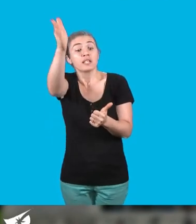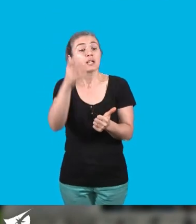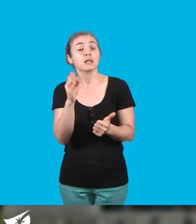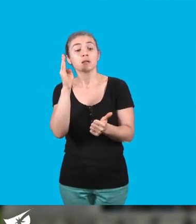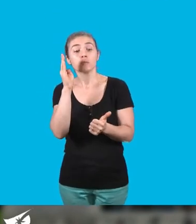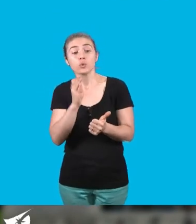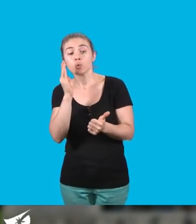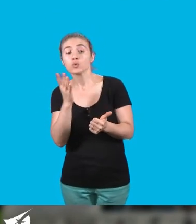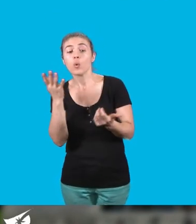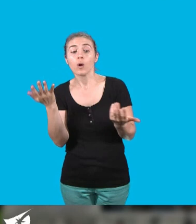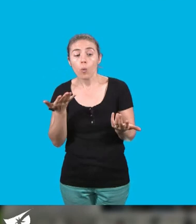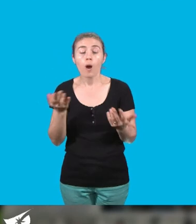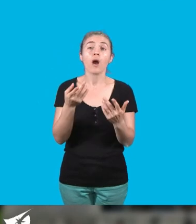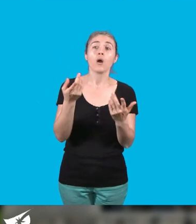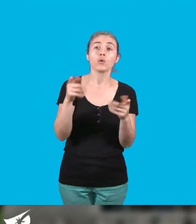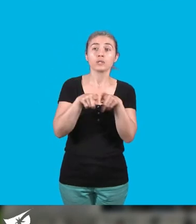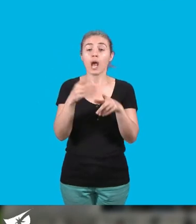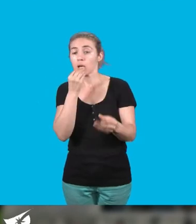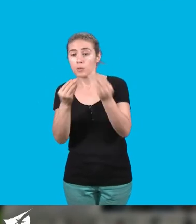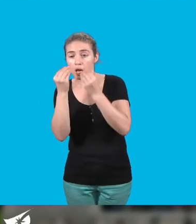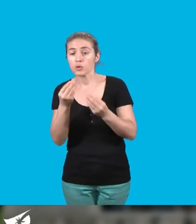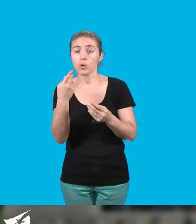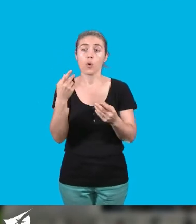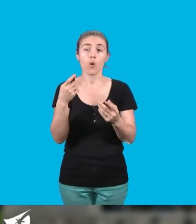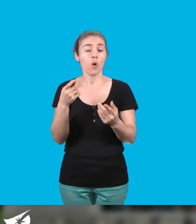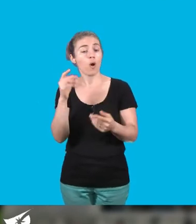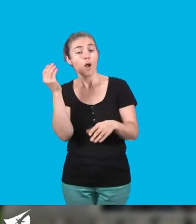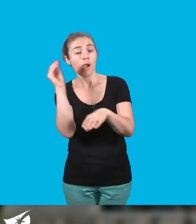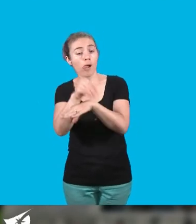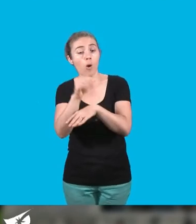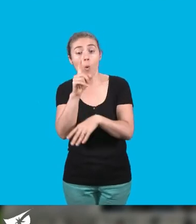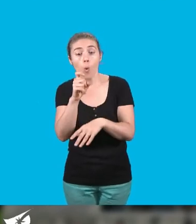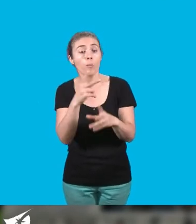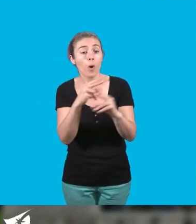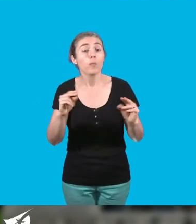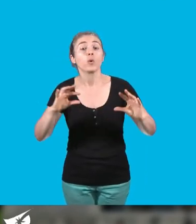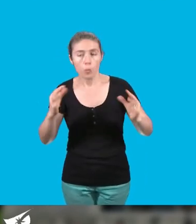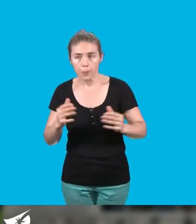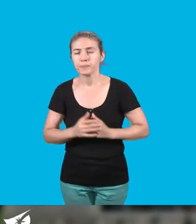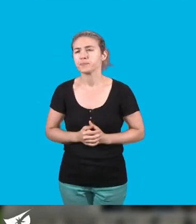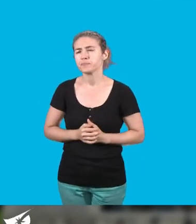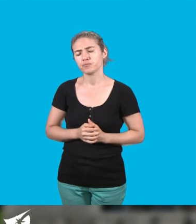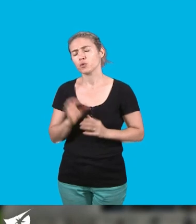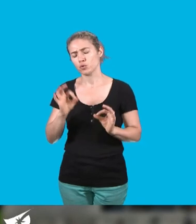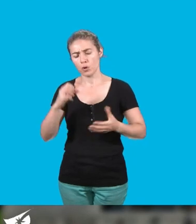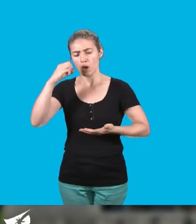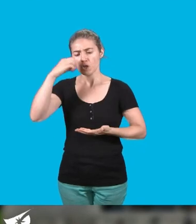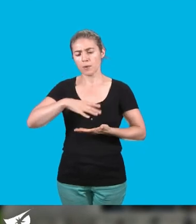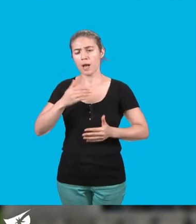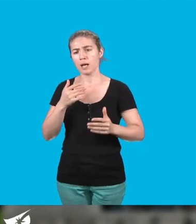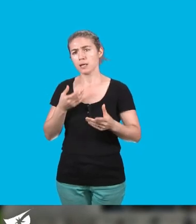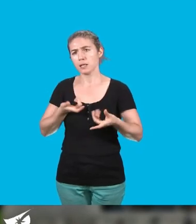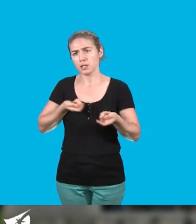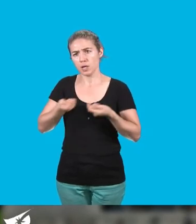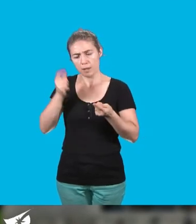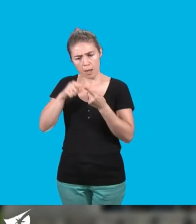de sécurisation de notre alimentation en eau potable. Cela fait écho bien évidemment à ce schéma directeur assainissement